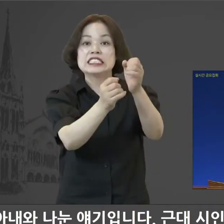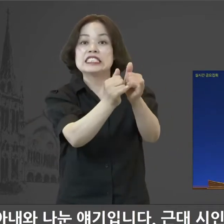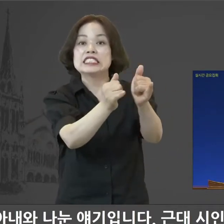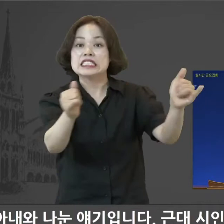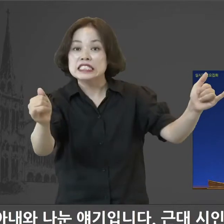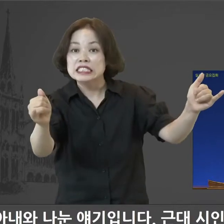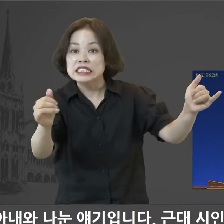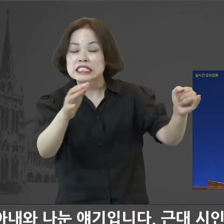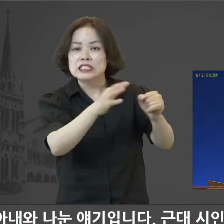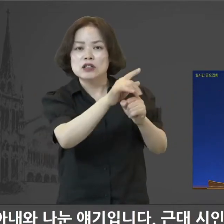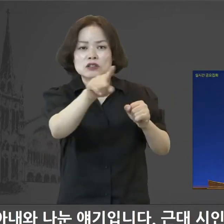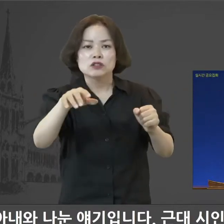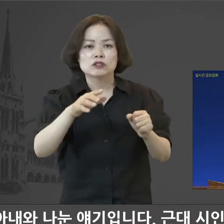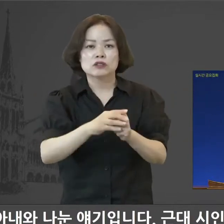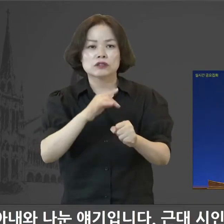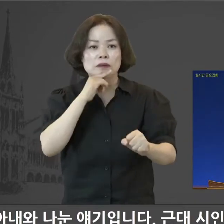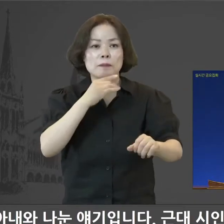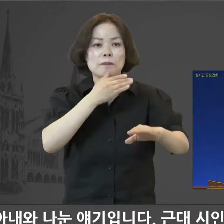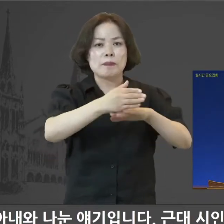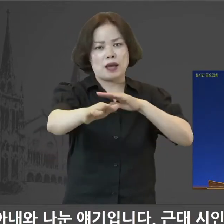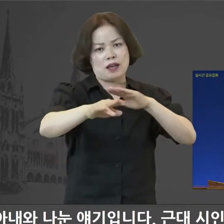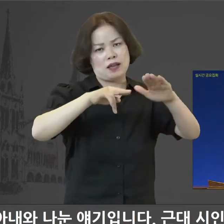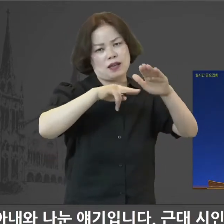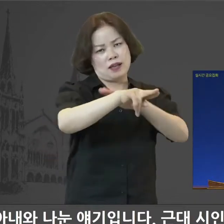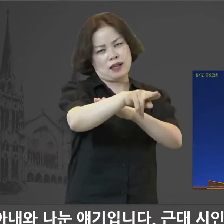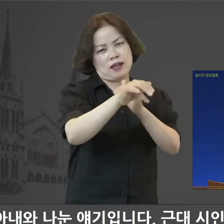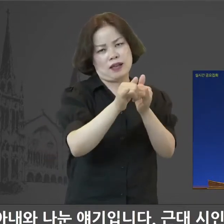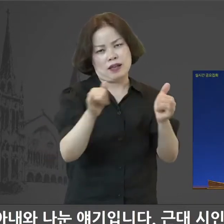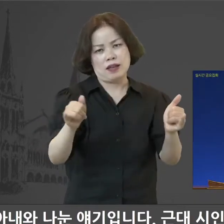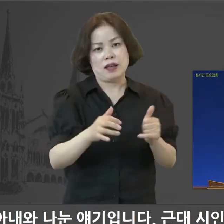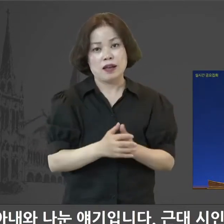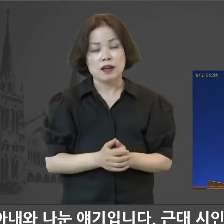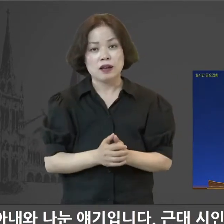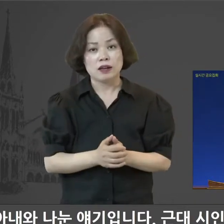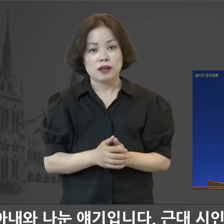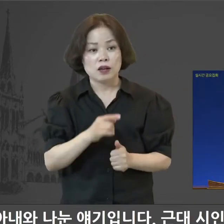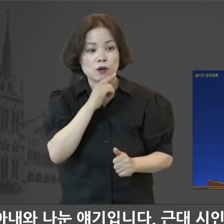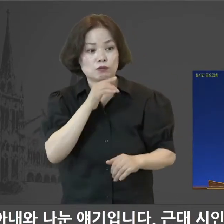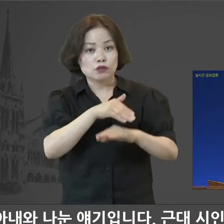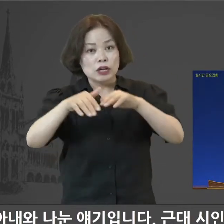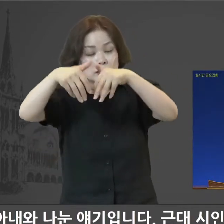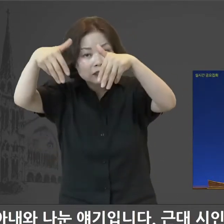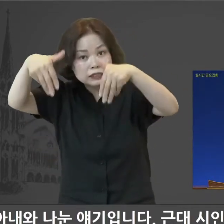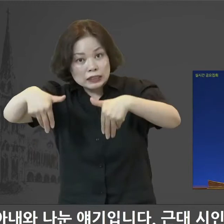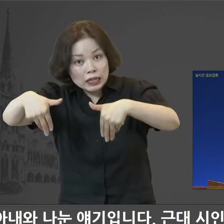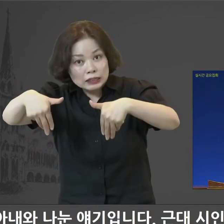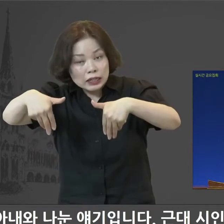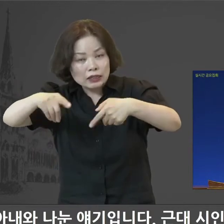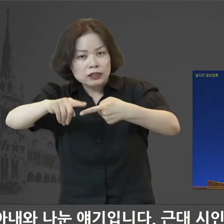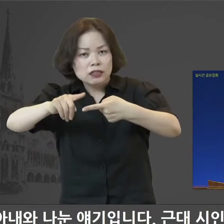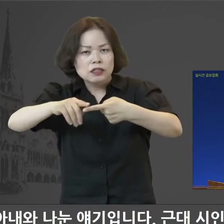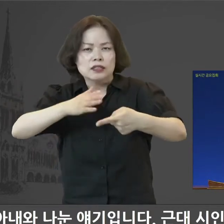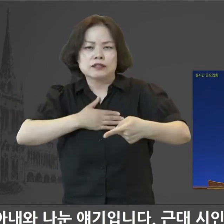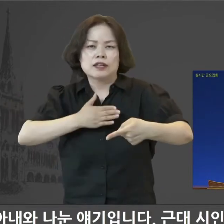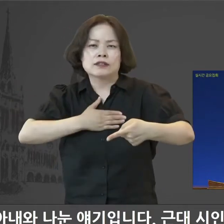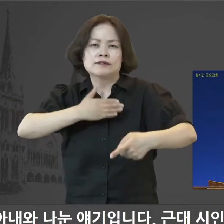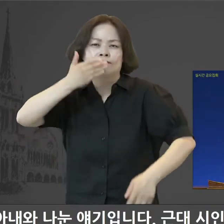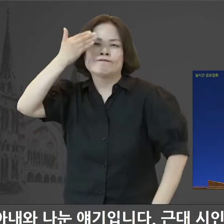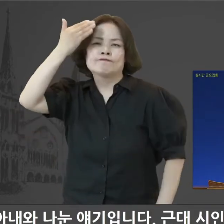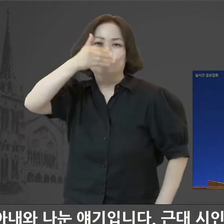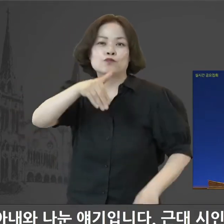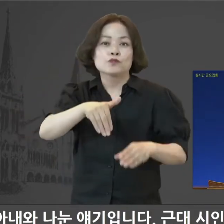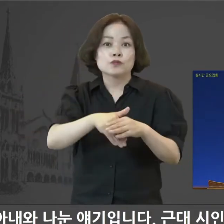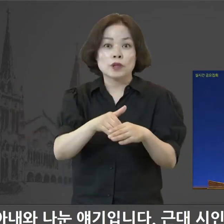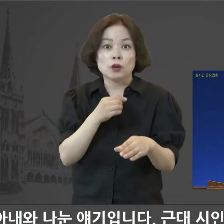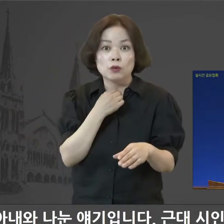비운이냐면 월북을 하셨어요. 근데 북한 체제가 이분이 나는 순수 문학을 하고